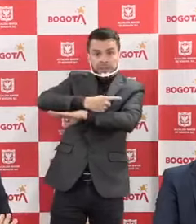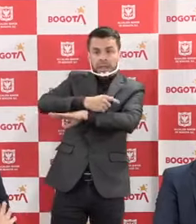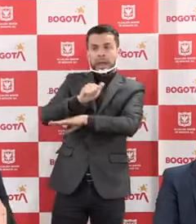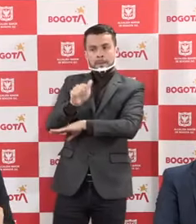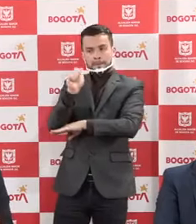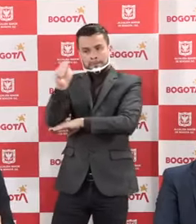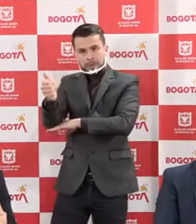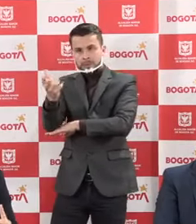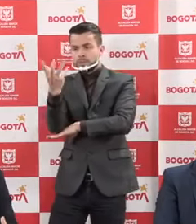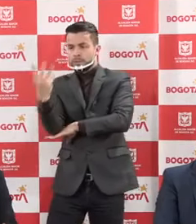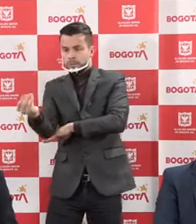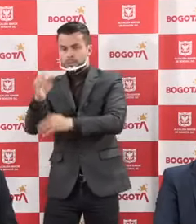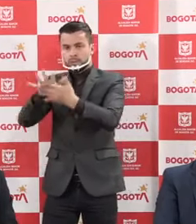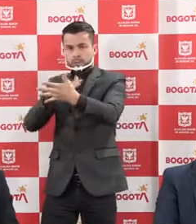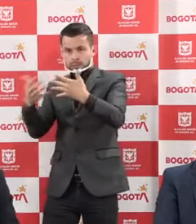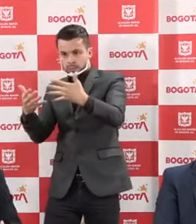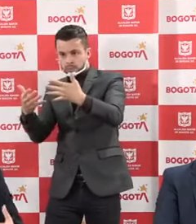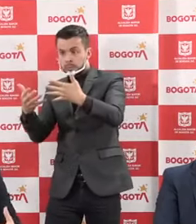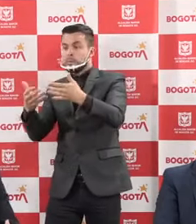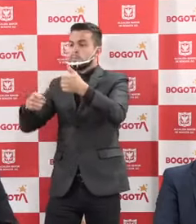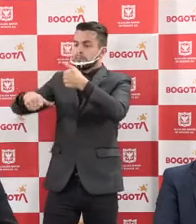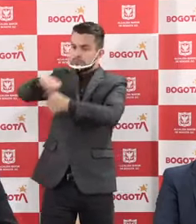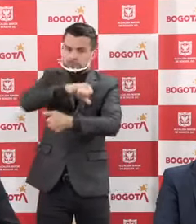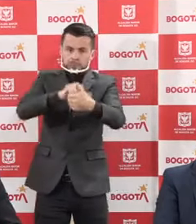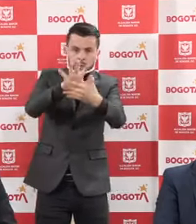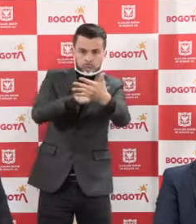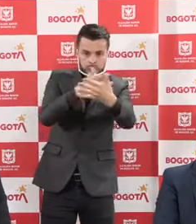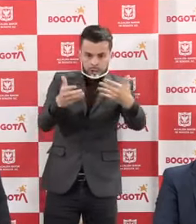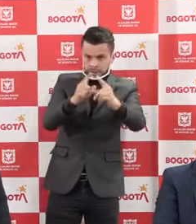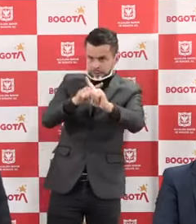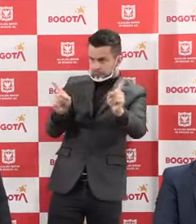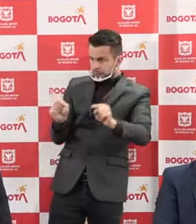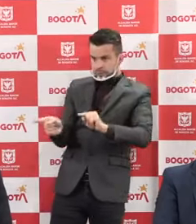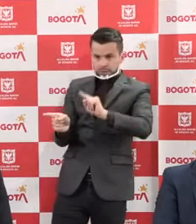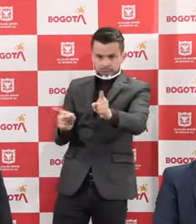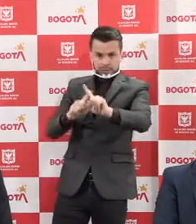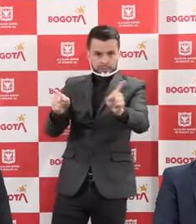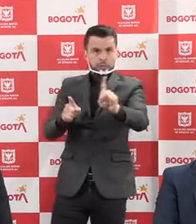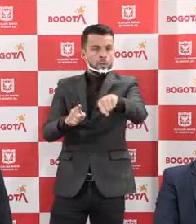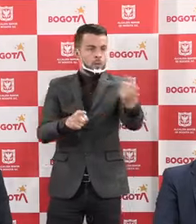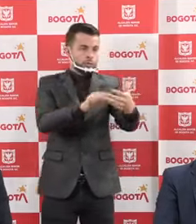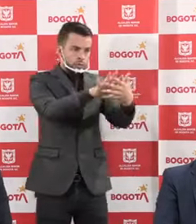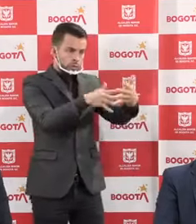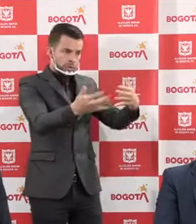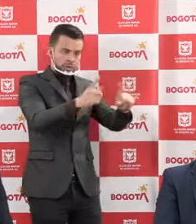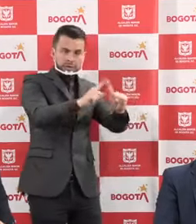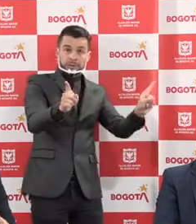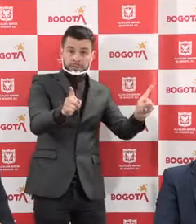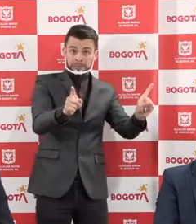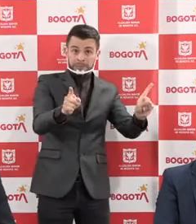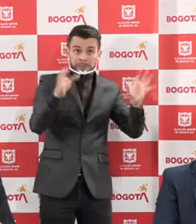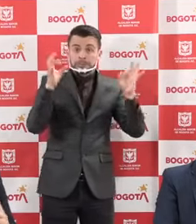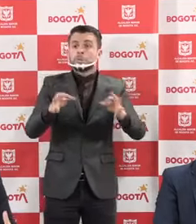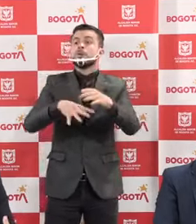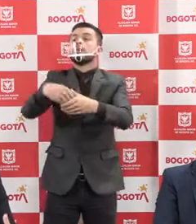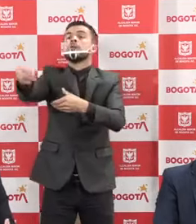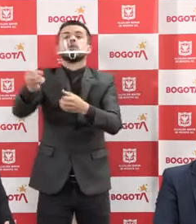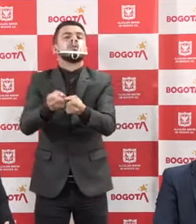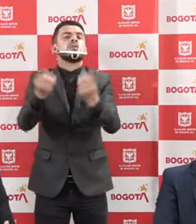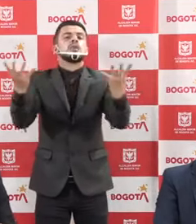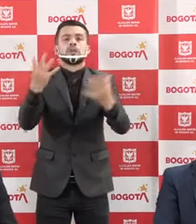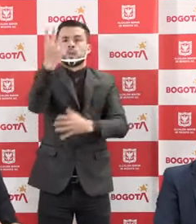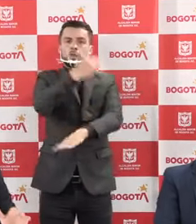no haya más de cuatro millones de personas interactuando un día normal en bogotá comprende alrededor de 7 millones de personas en las calles